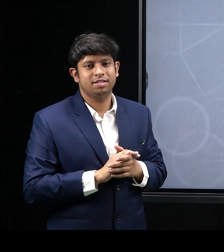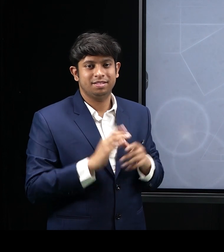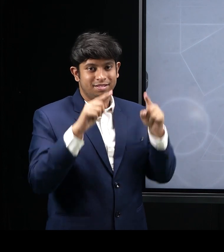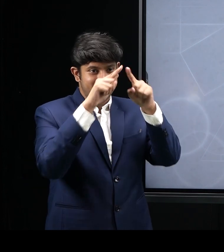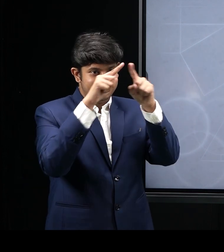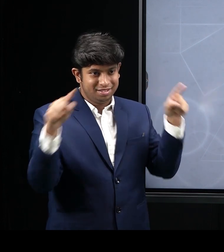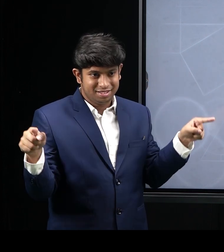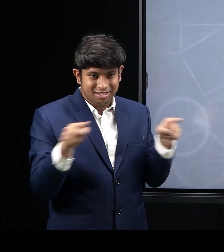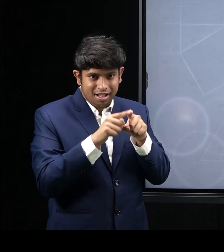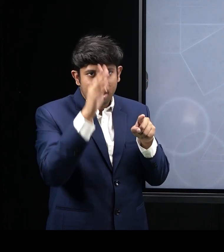ಎತ್ತರಗಳು,